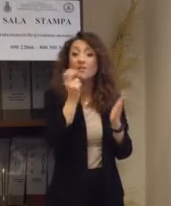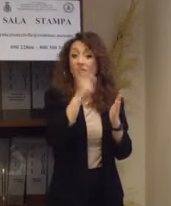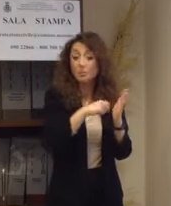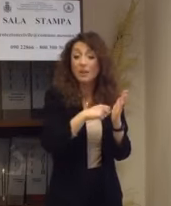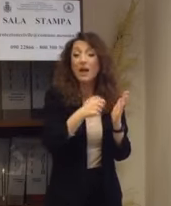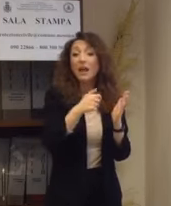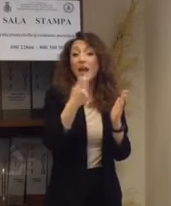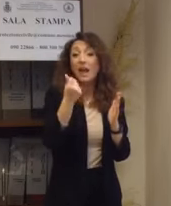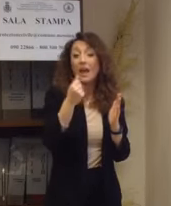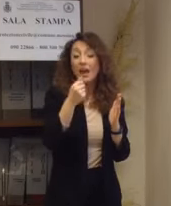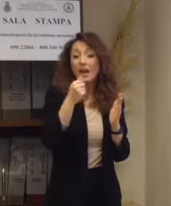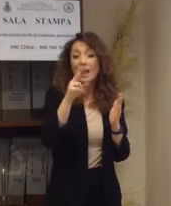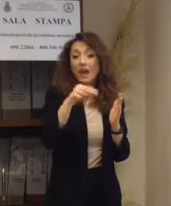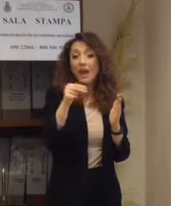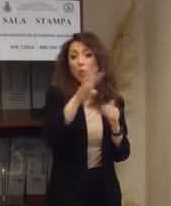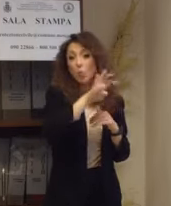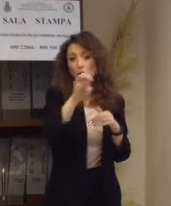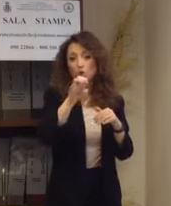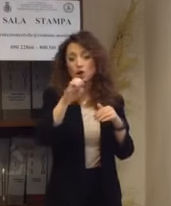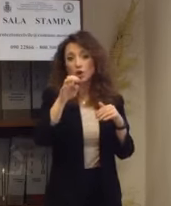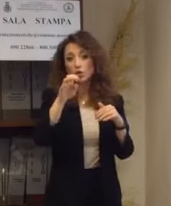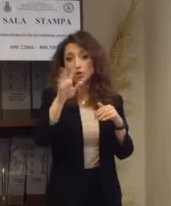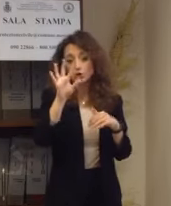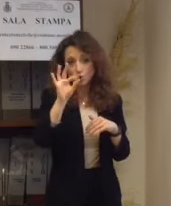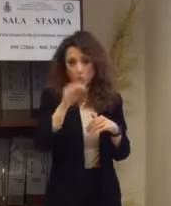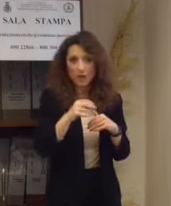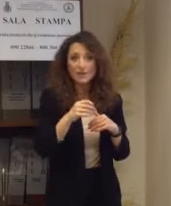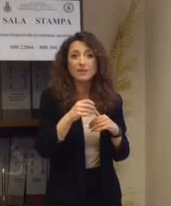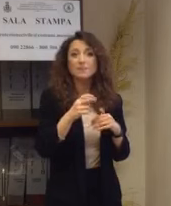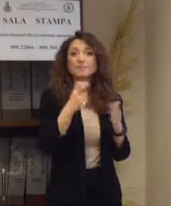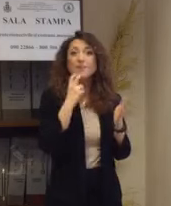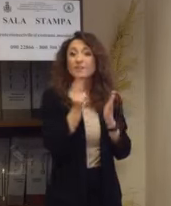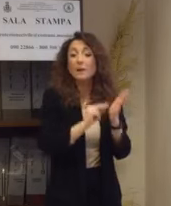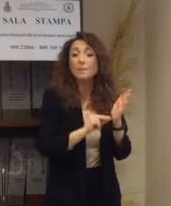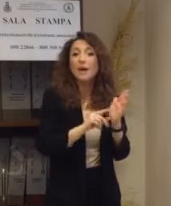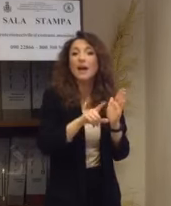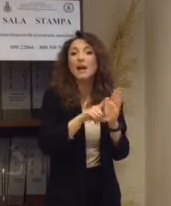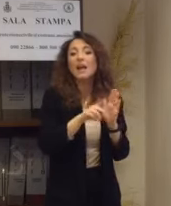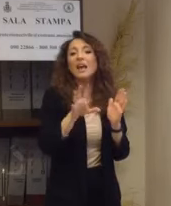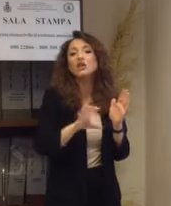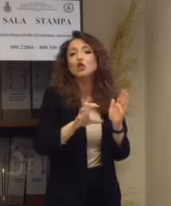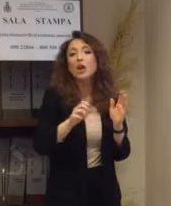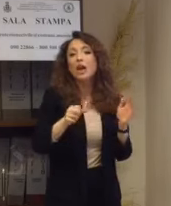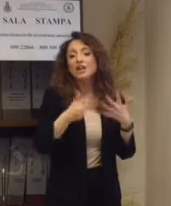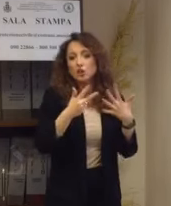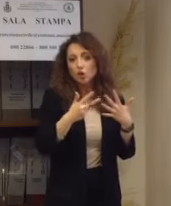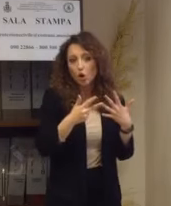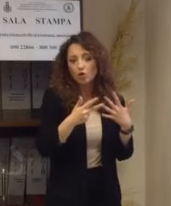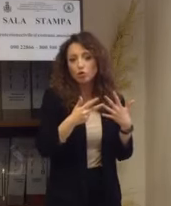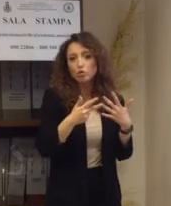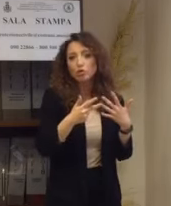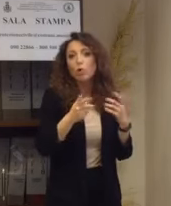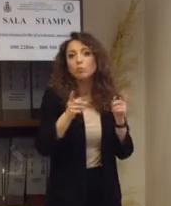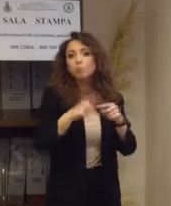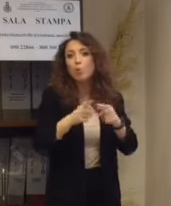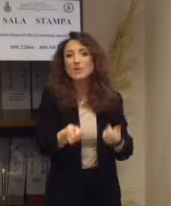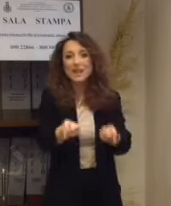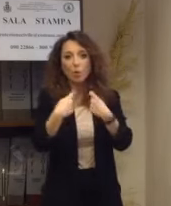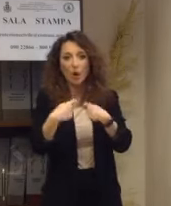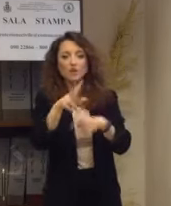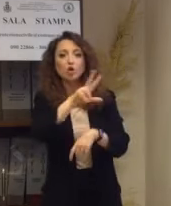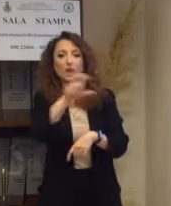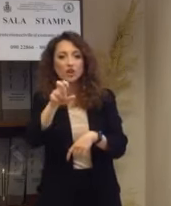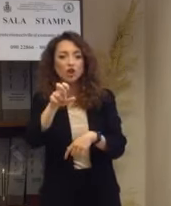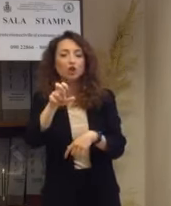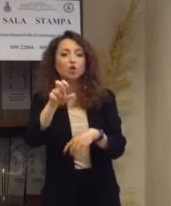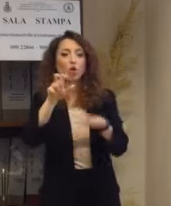euro 450, un verbale ai sensi della legge regionale 18 del 95 con presa di sequestro per euro